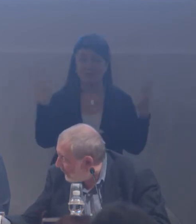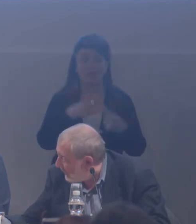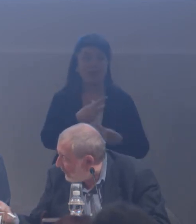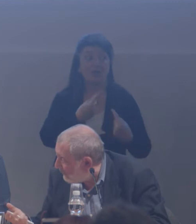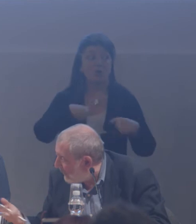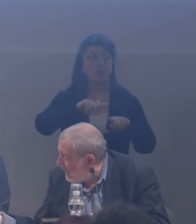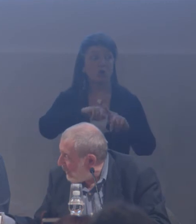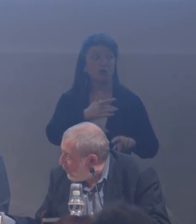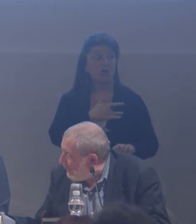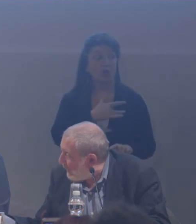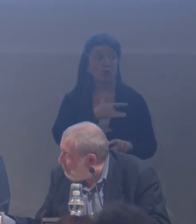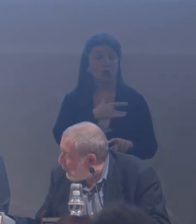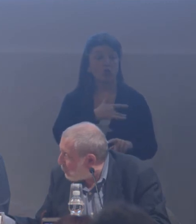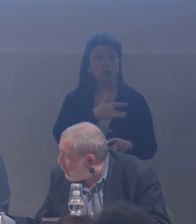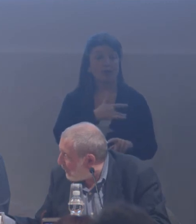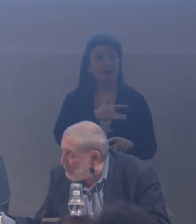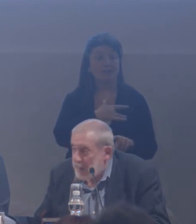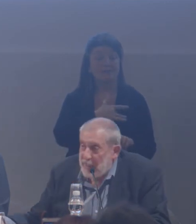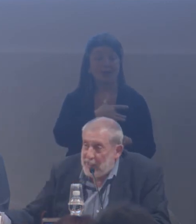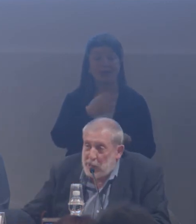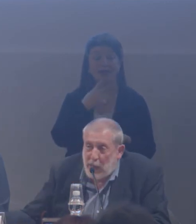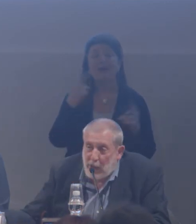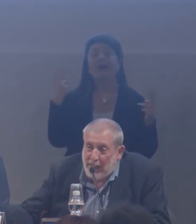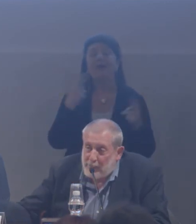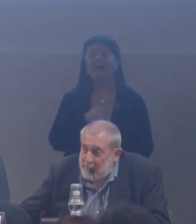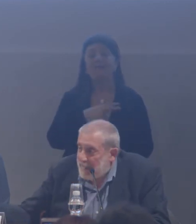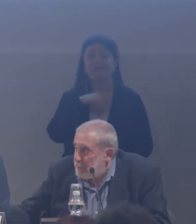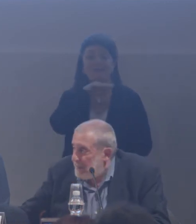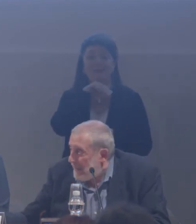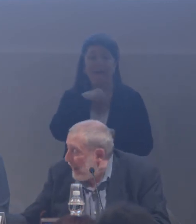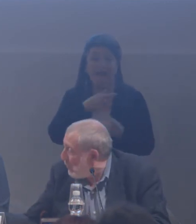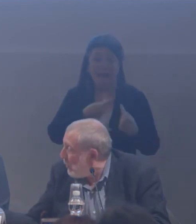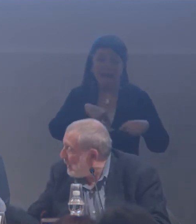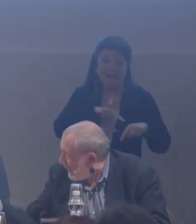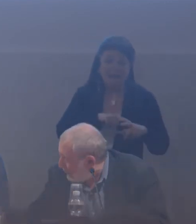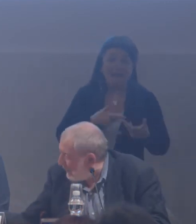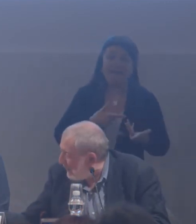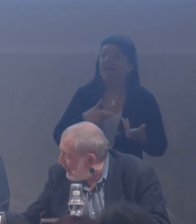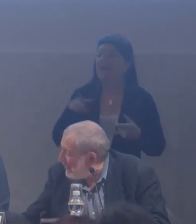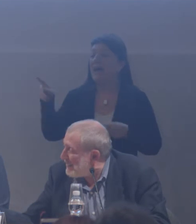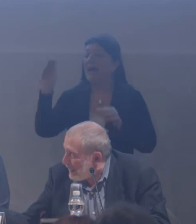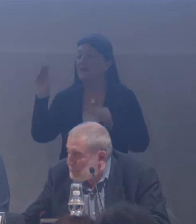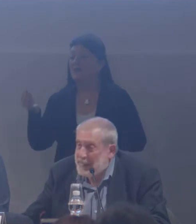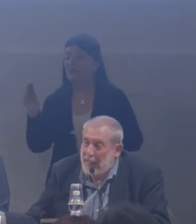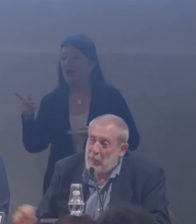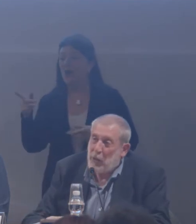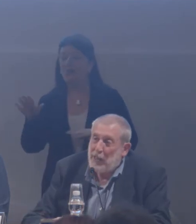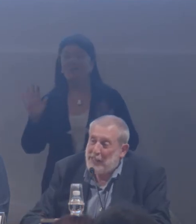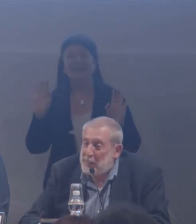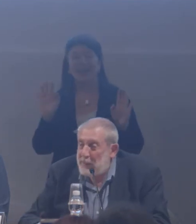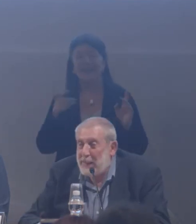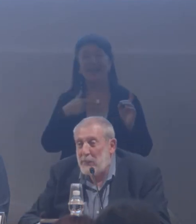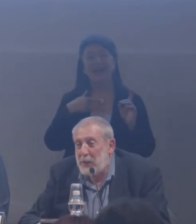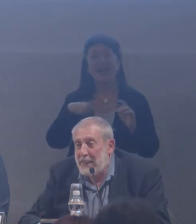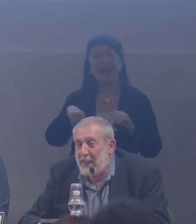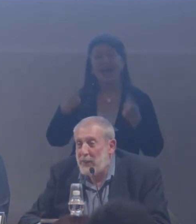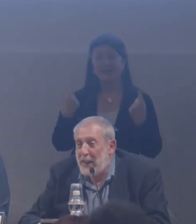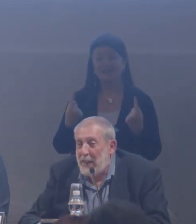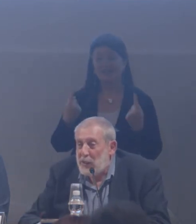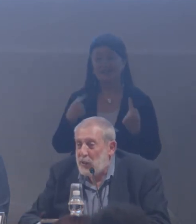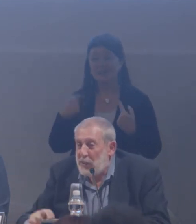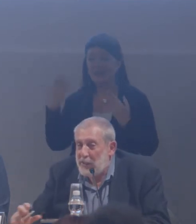coscienza critica di noi vecchi bacucchi, diciamo che ci aspettiamo, lo farò notare sicuramente. Ci aspettiamo da